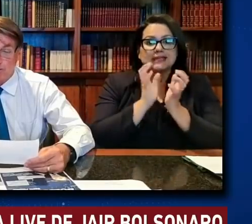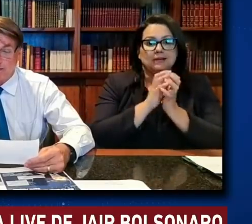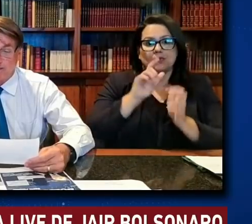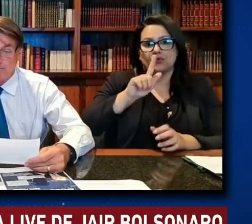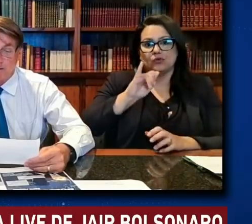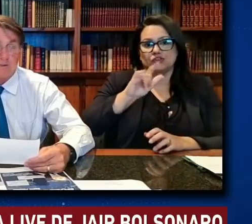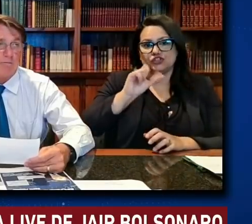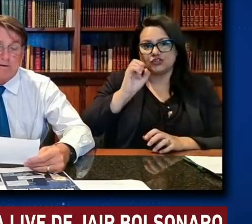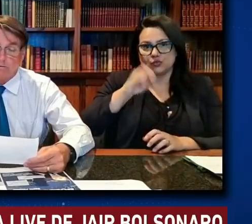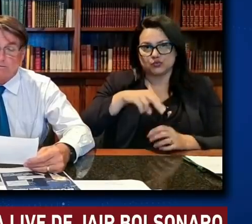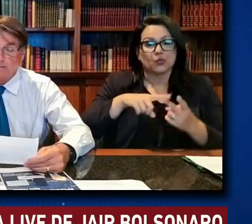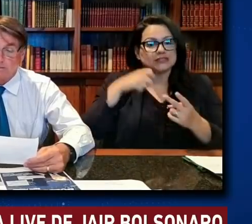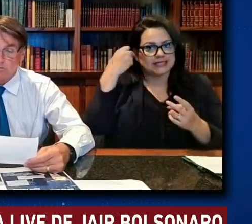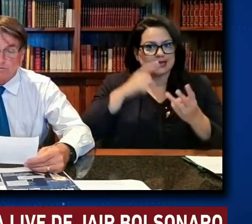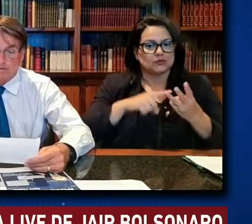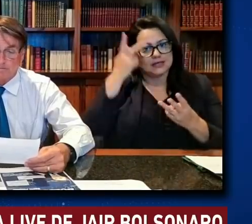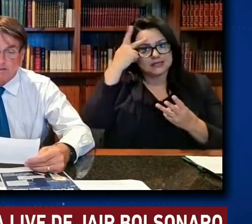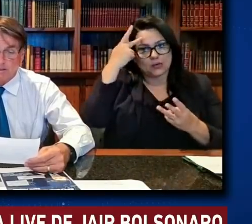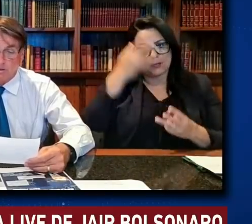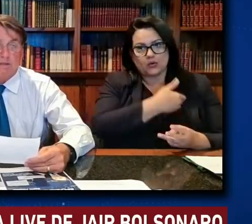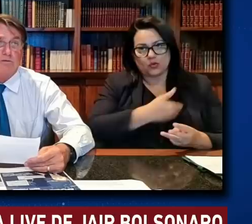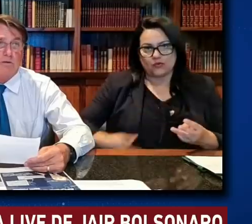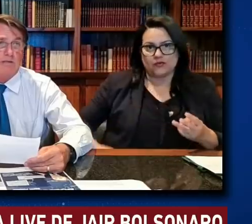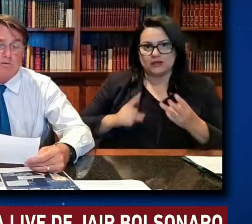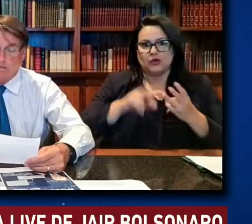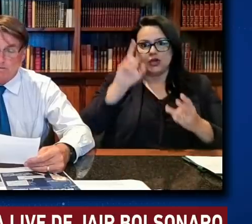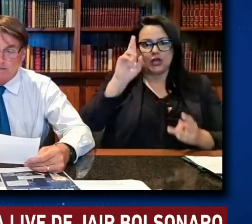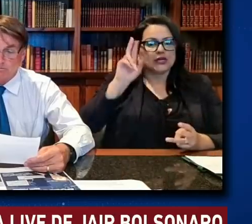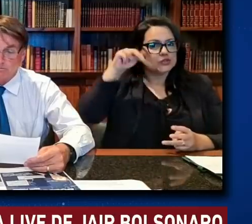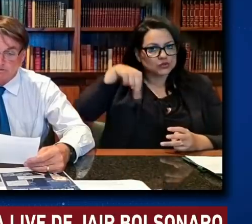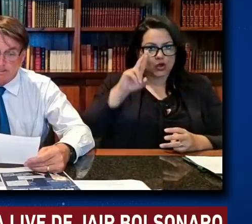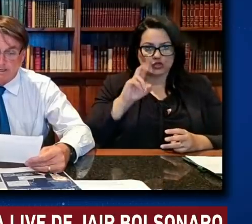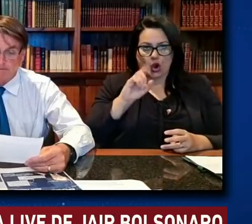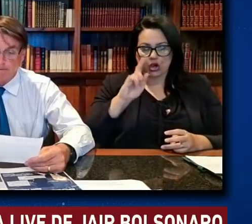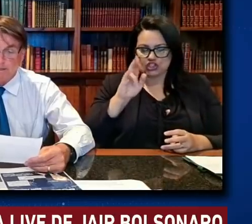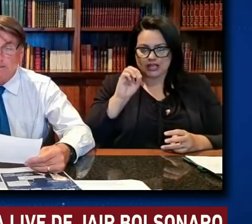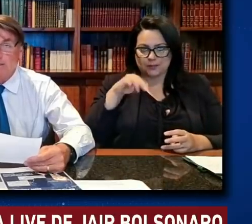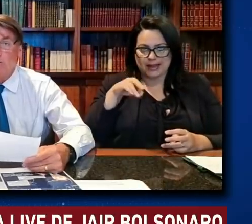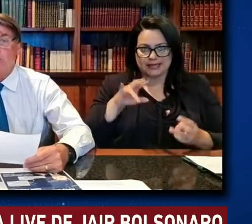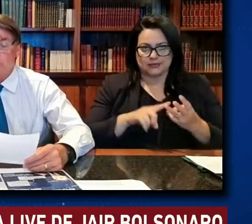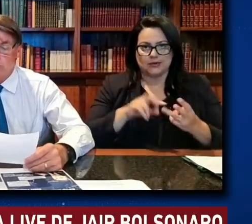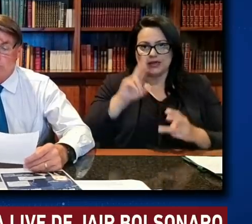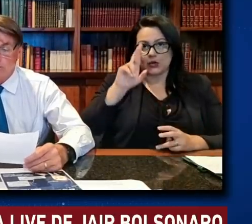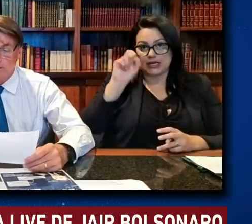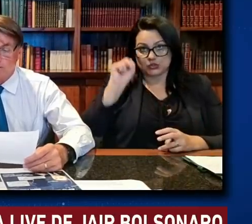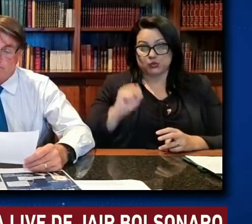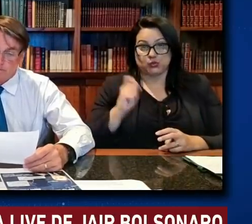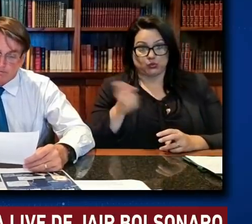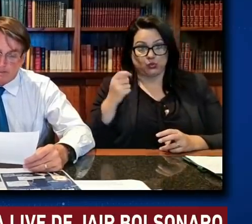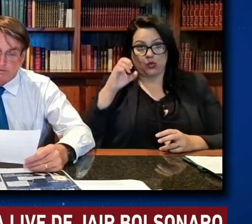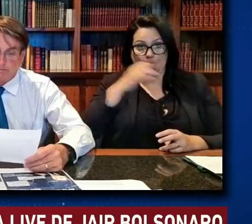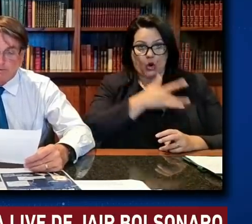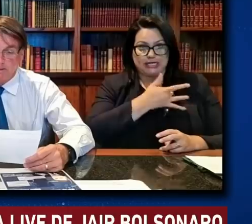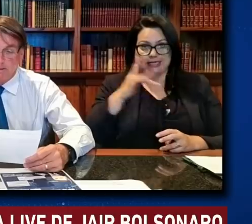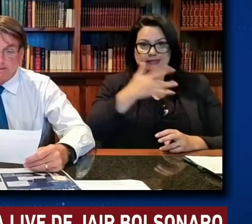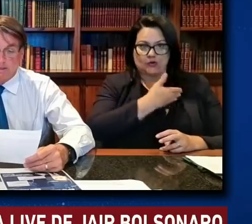vem para o Senado. Em São Paulo, o Tarcísio ao governo. Rio Grande do Norte, Rogério Marinho ao Senado. Rio Grande do Sul, Onyx,